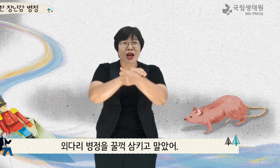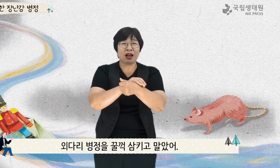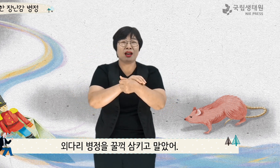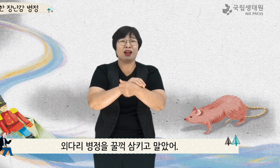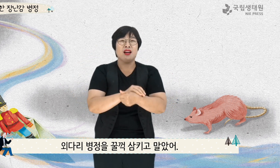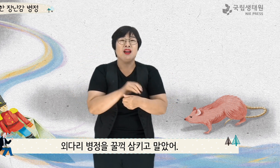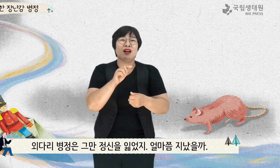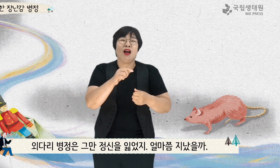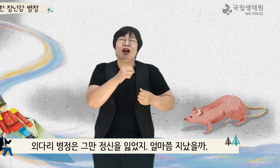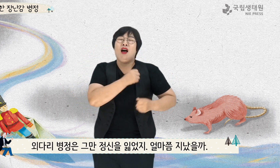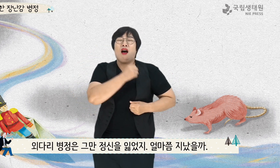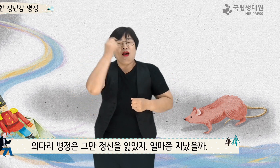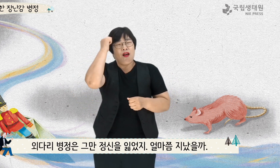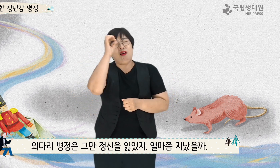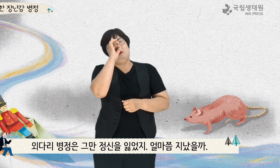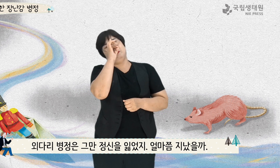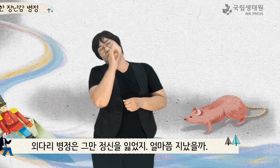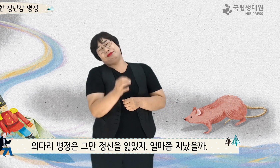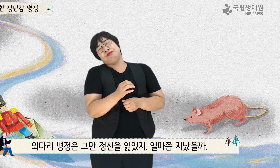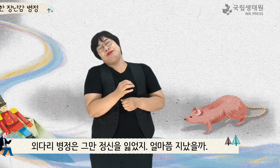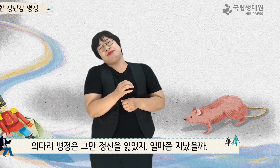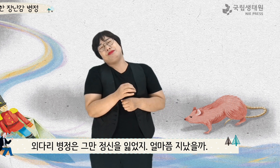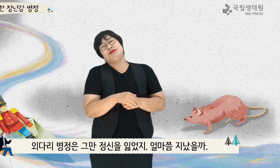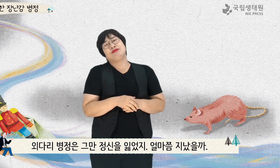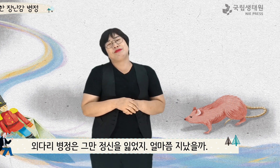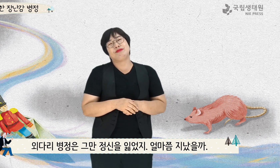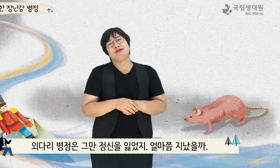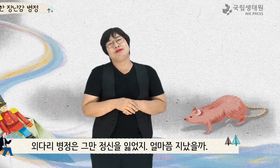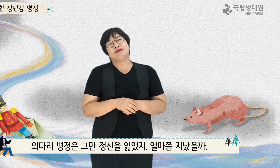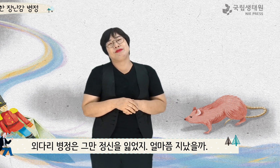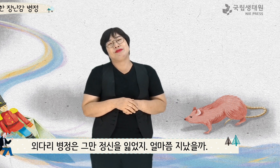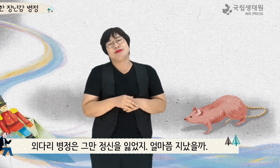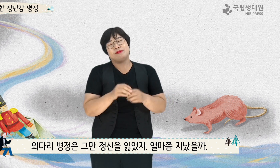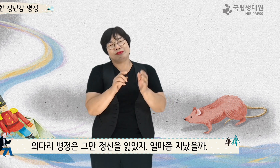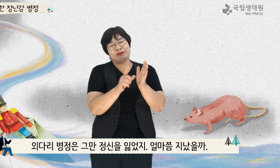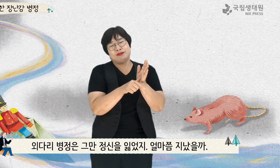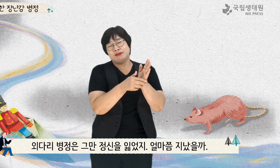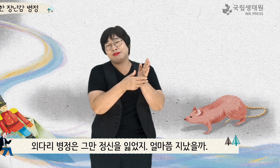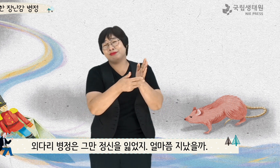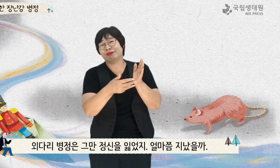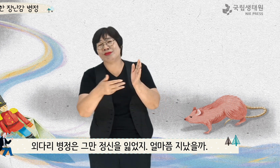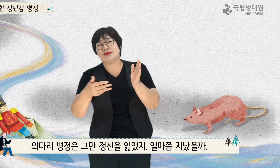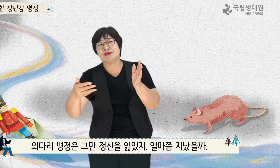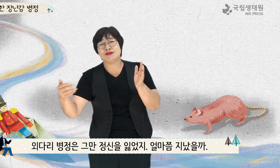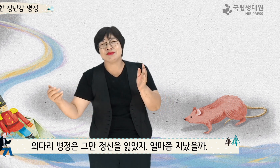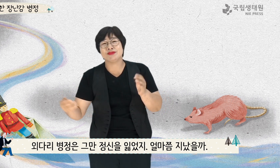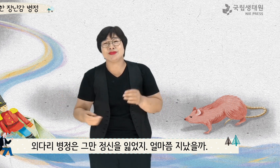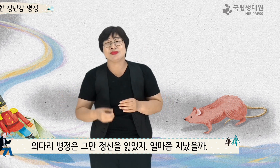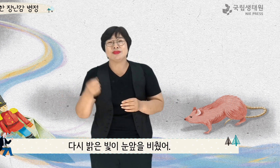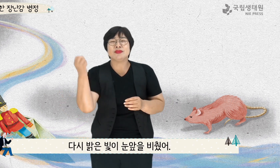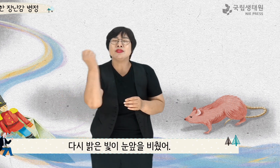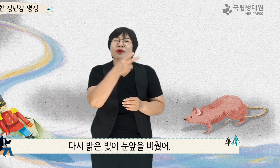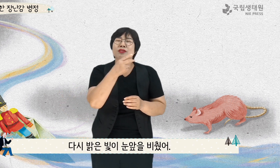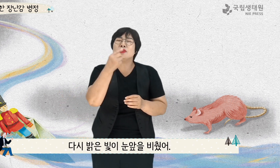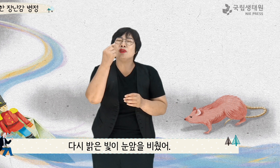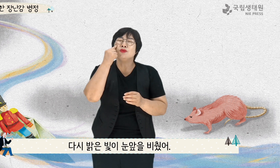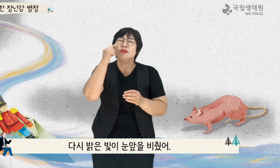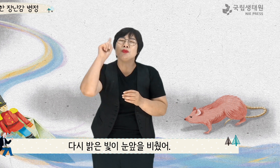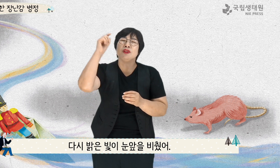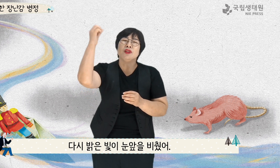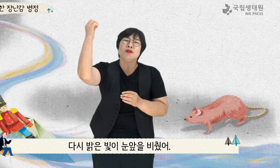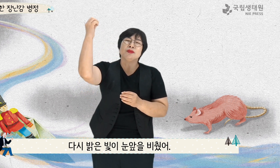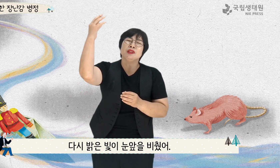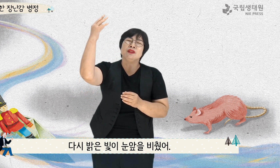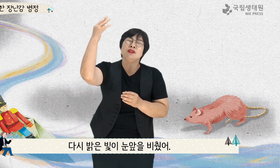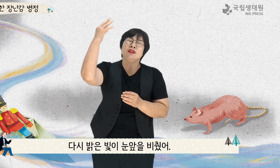삼키고 말았어. 외다리 병정은 그만 정신을 잃었지. 얼마쯤 지났을까?